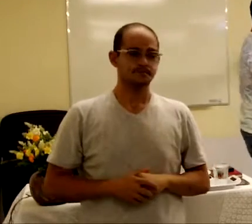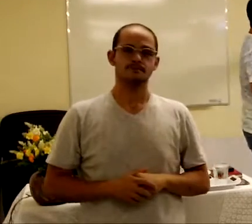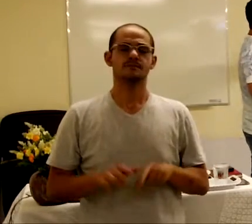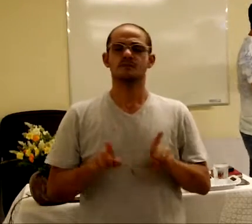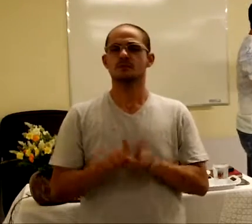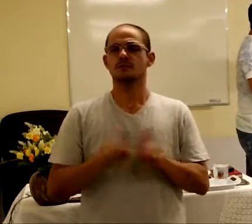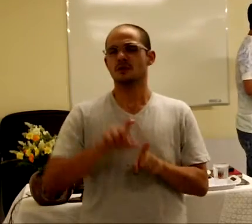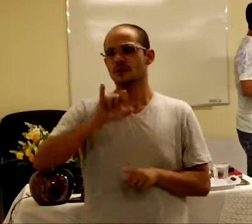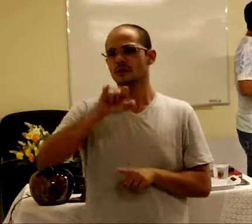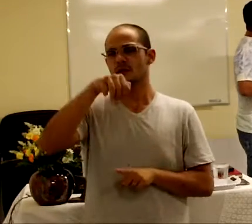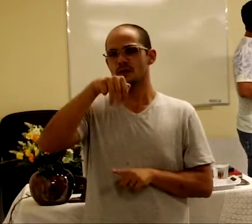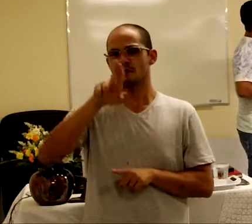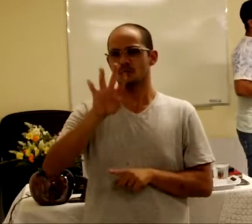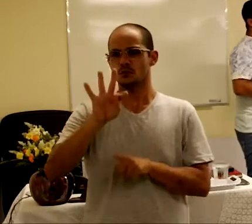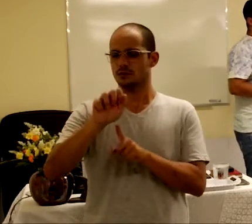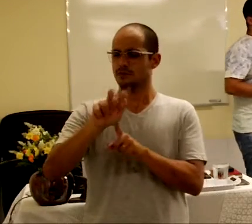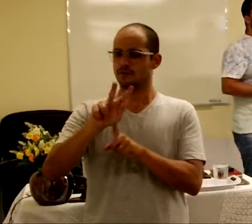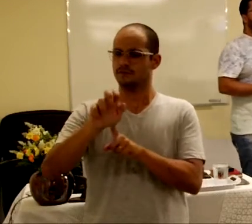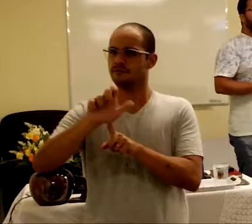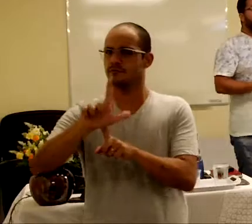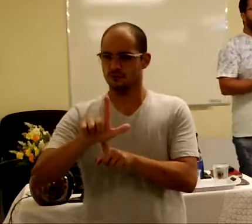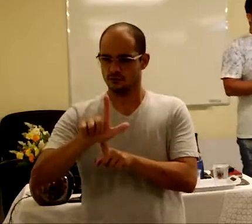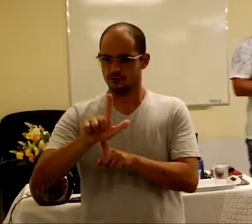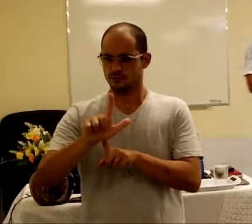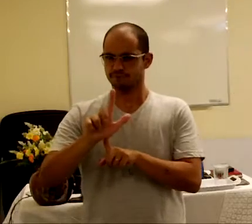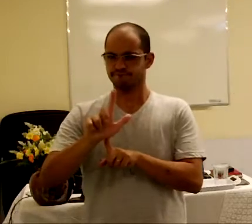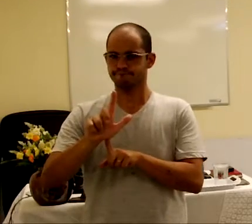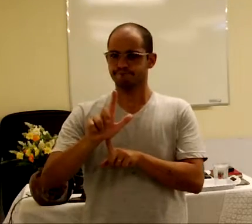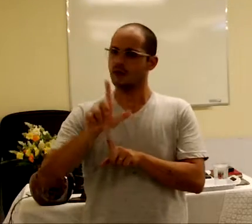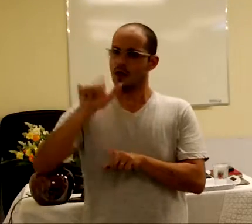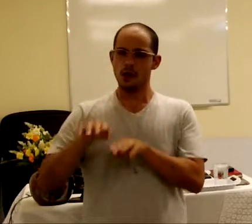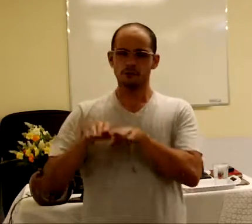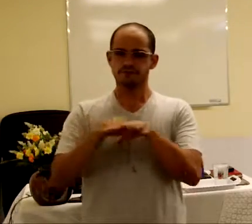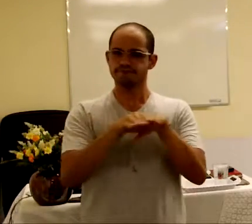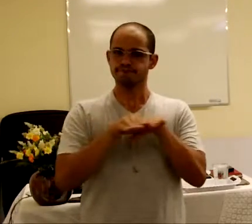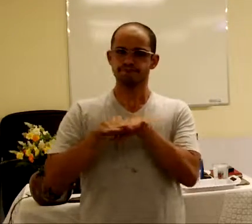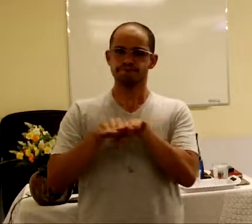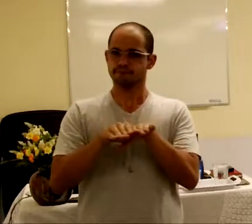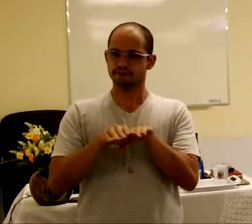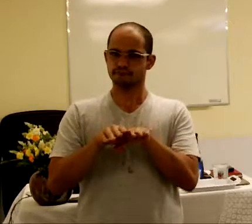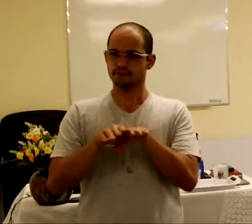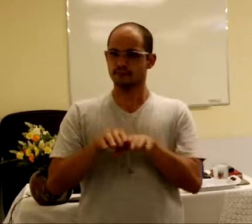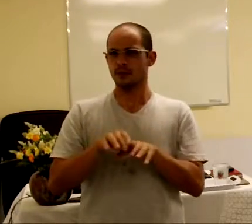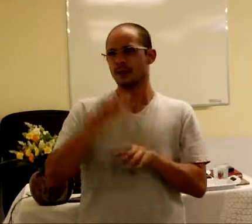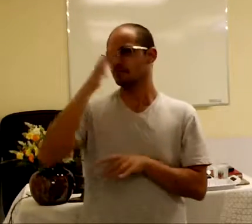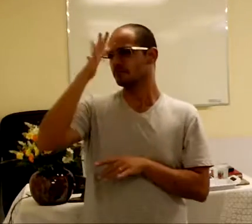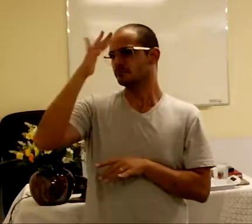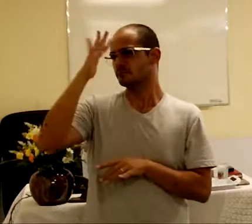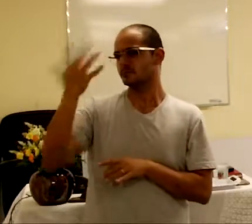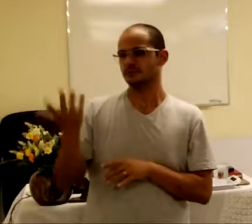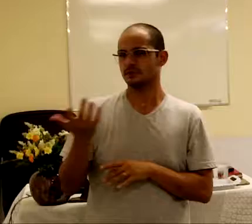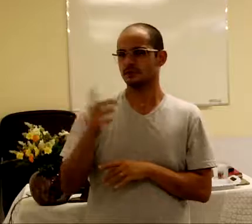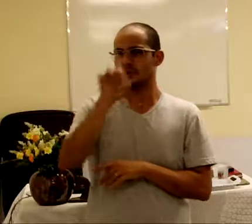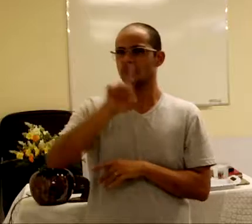Imutável, que eu falei da instabilidade. Deus é imutável. Ou seja, Deus é íntegro. Se Deus mudasse toda hora, se ele toda